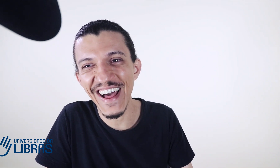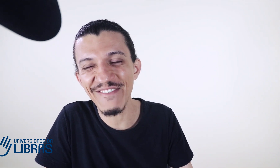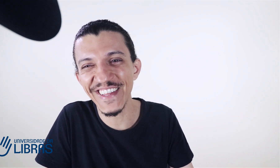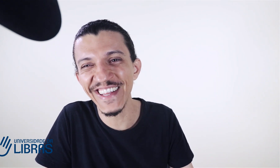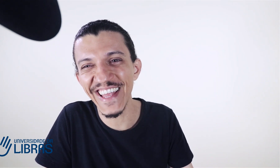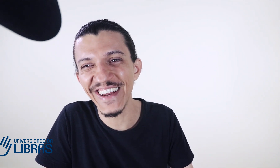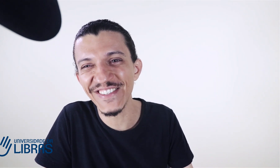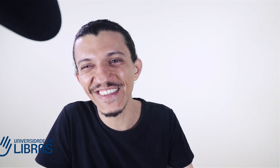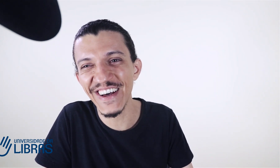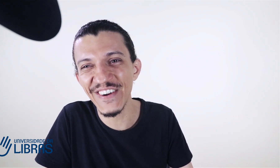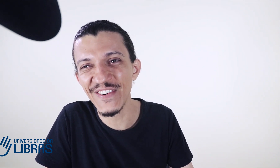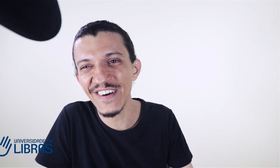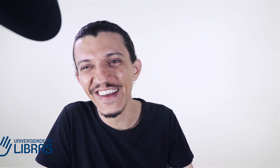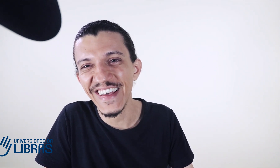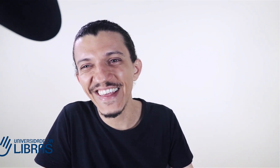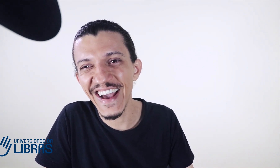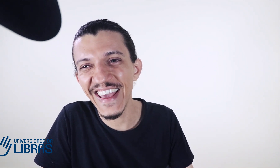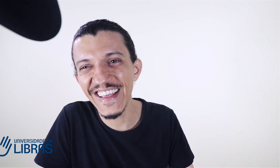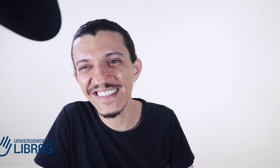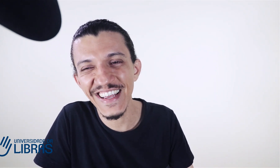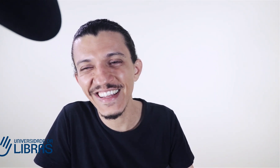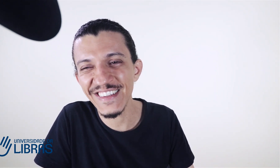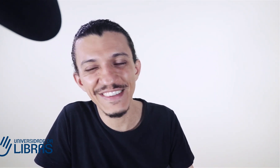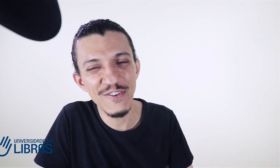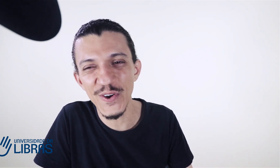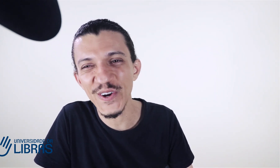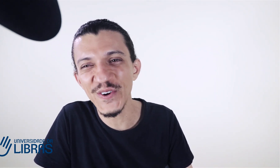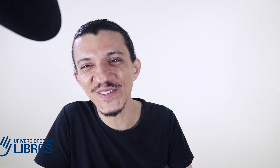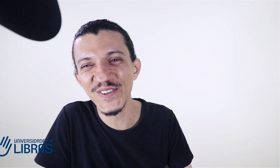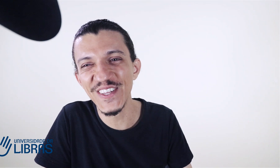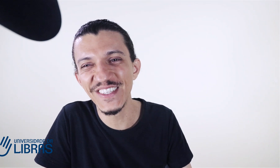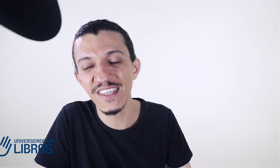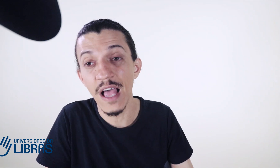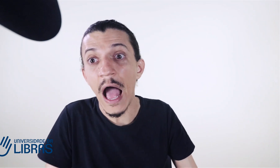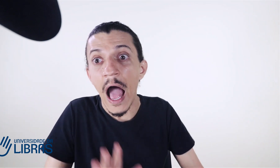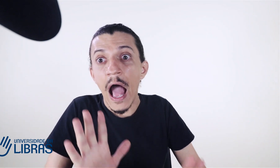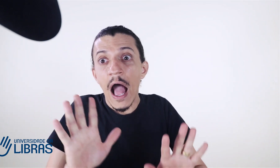vida inteira estudando e aí você ainda encontra com o surdo e diz: